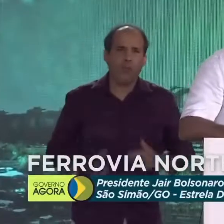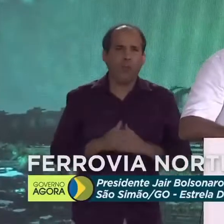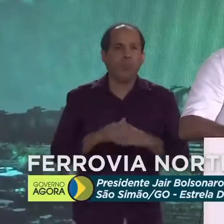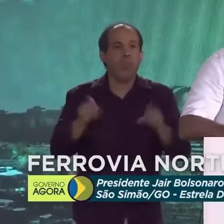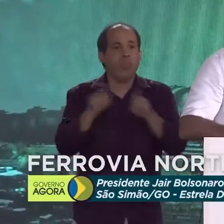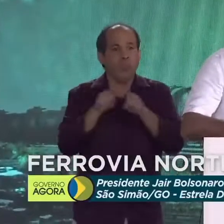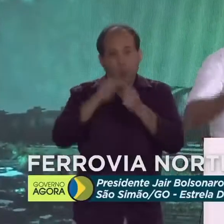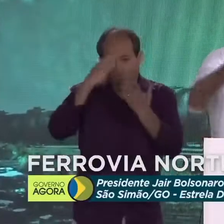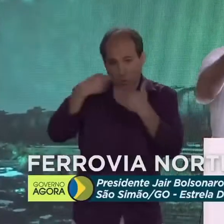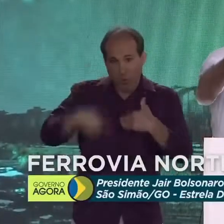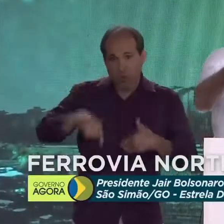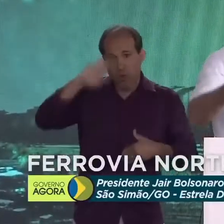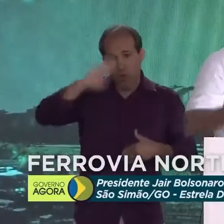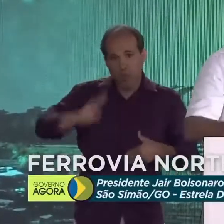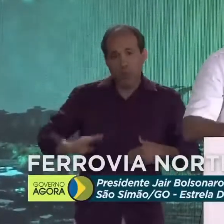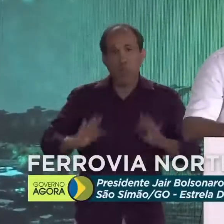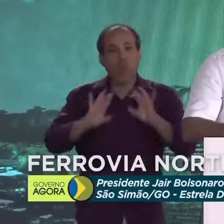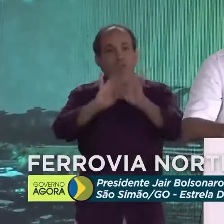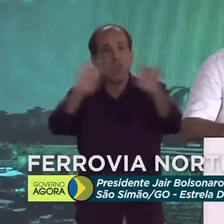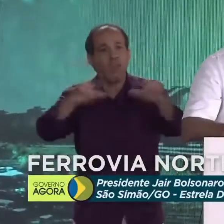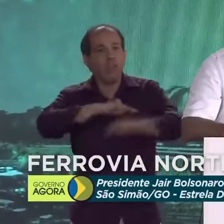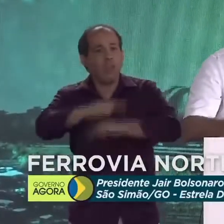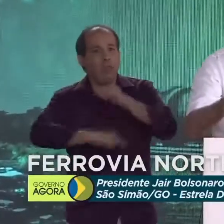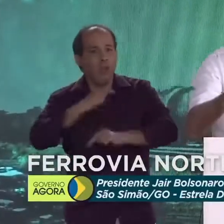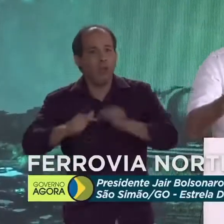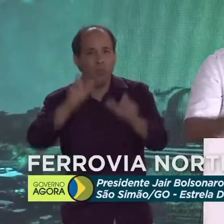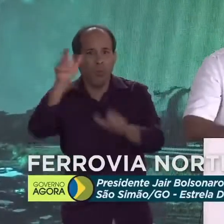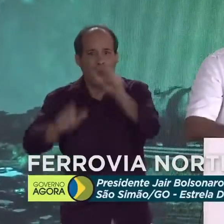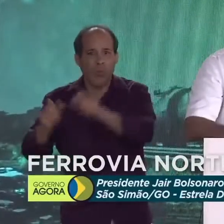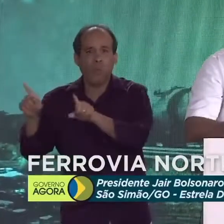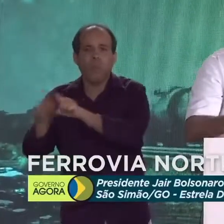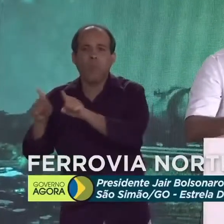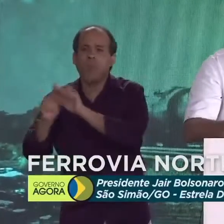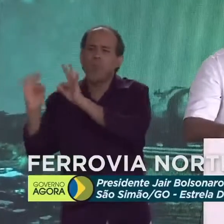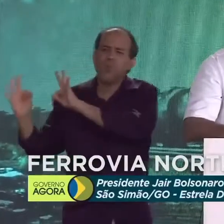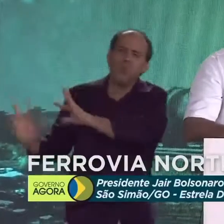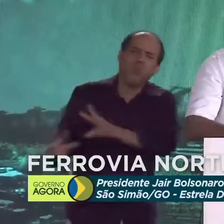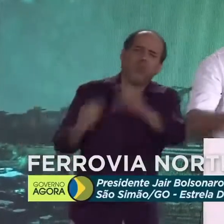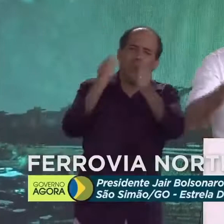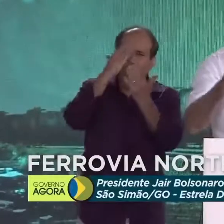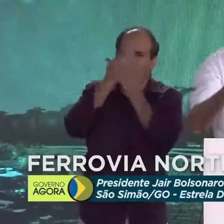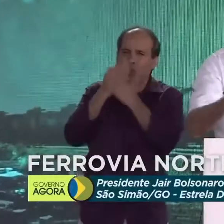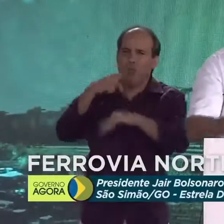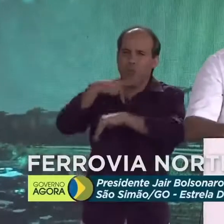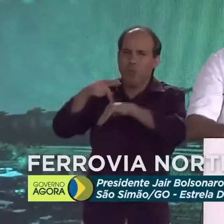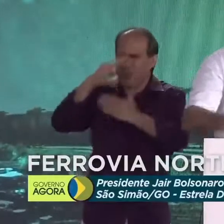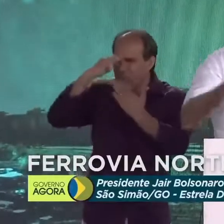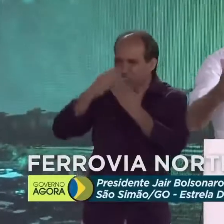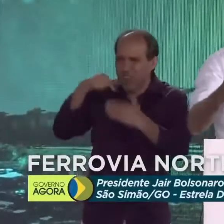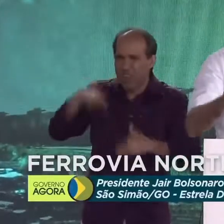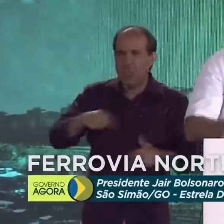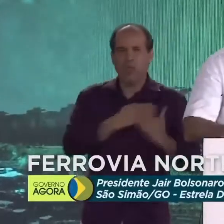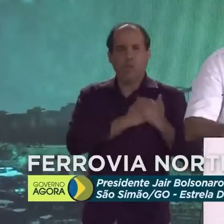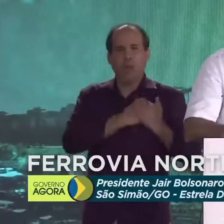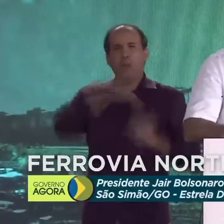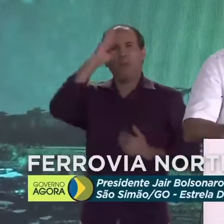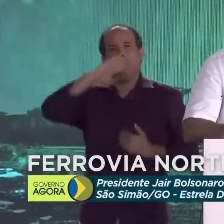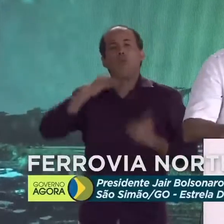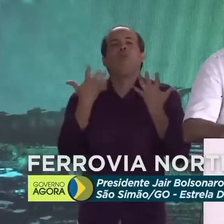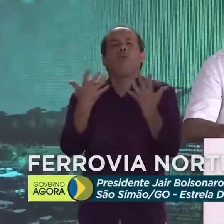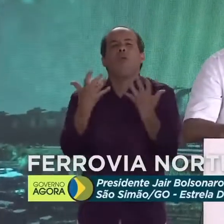que confiam no Brasil, aos trabalhadores, a todos aqueles que acreditam no seu país, acreditam na sua pátria e querem